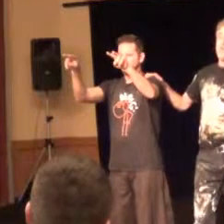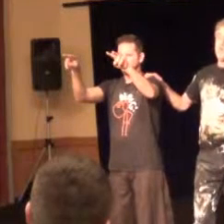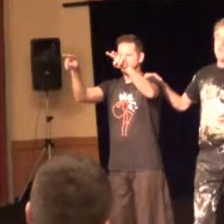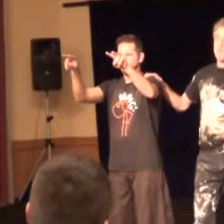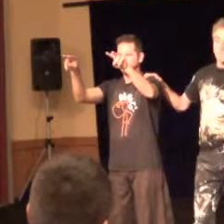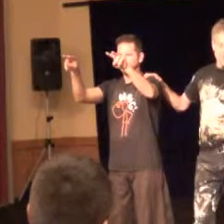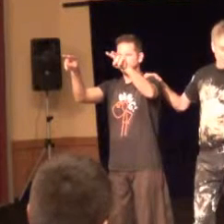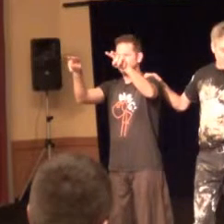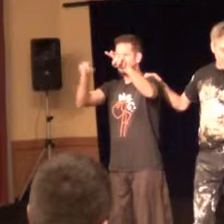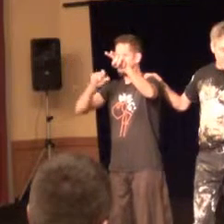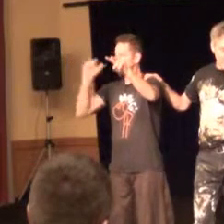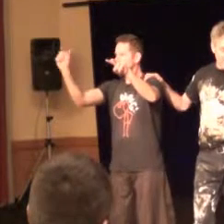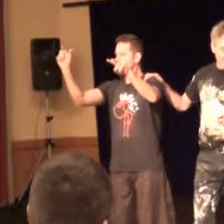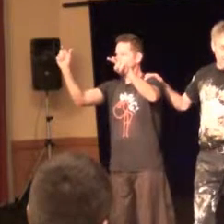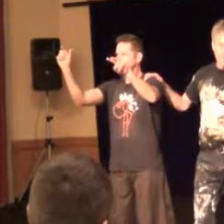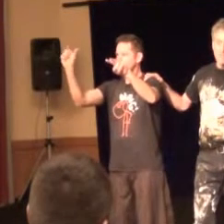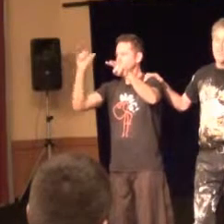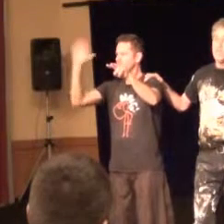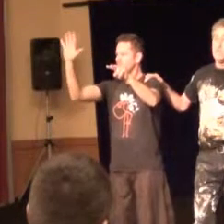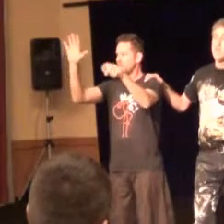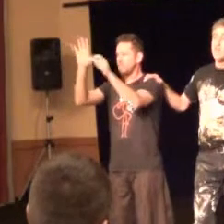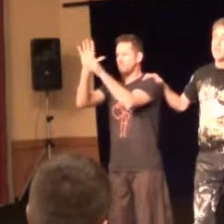des mots dans les mains,